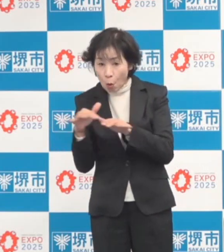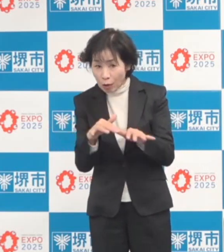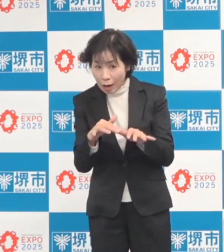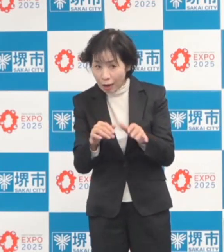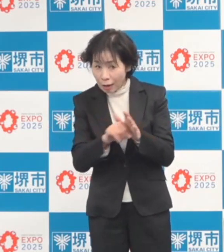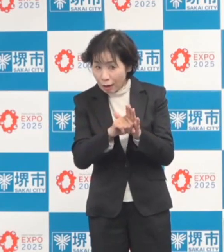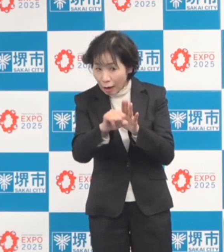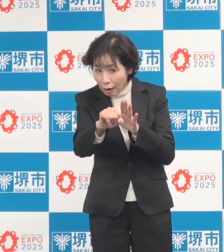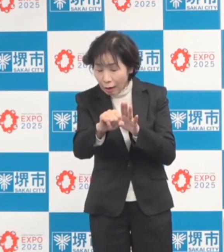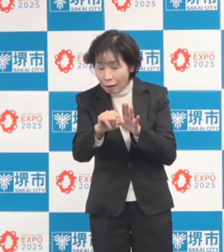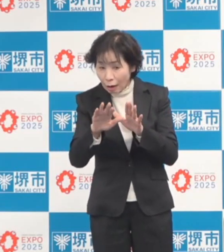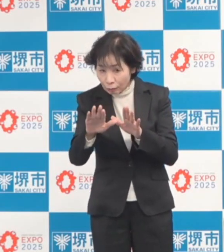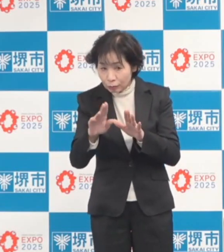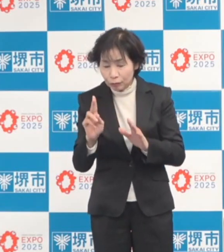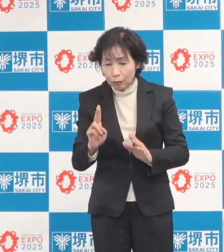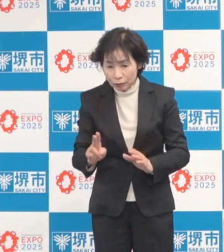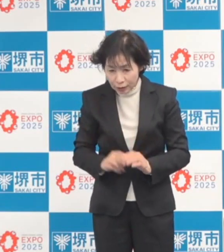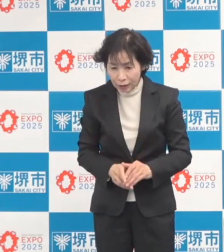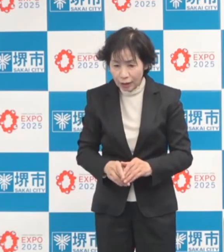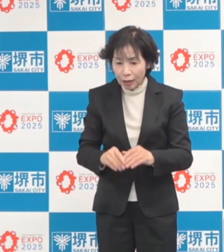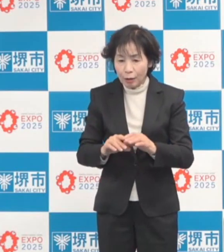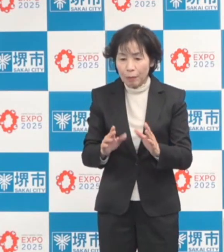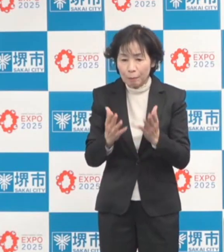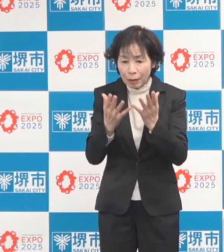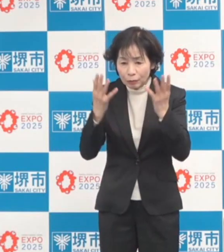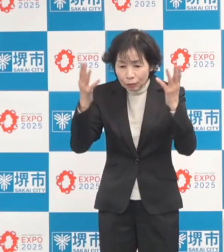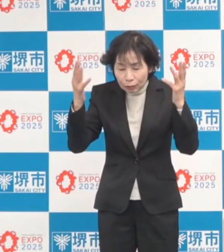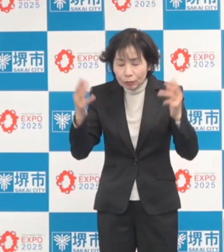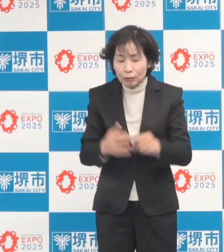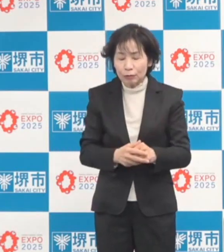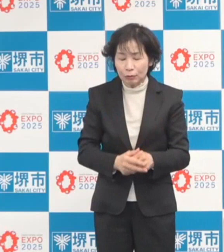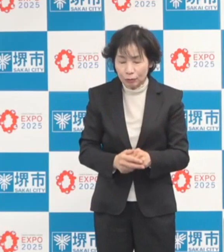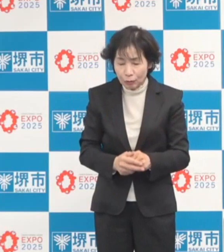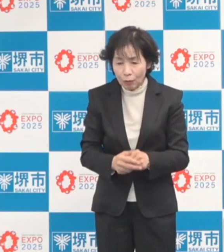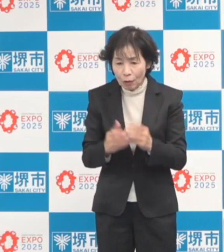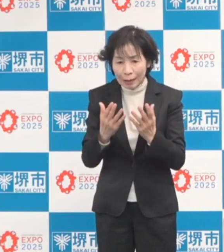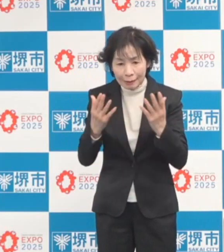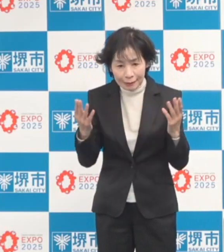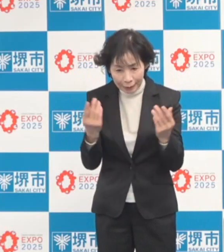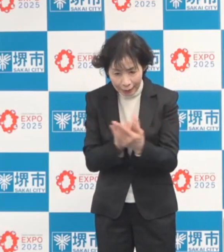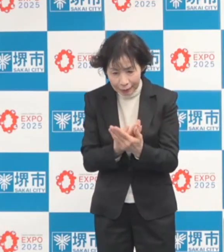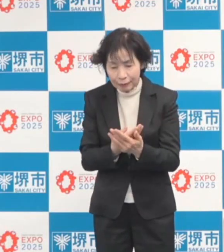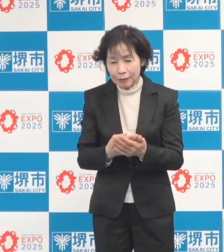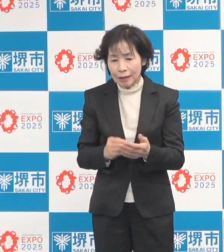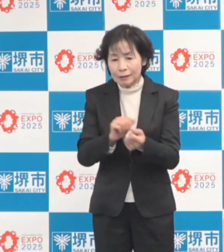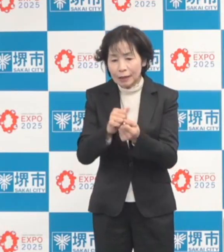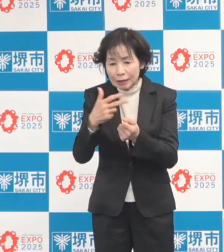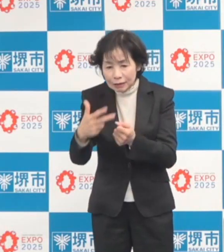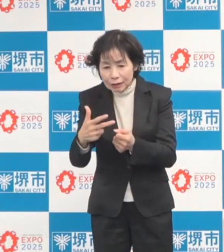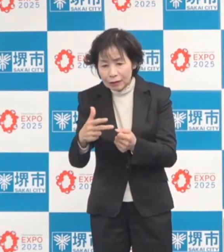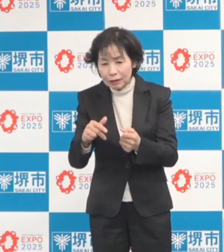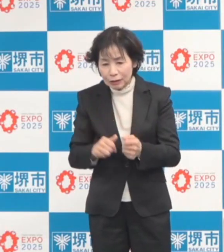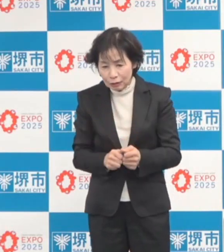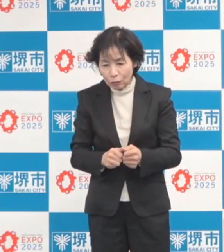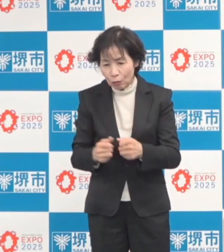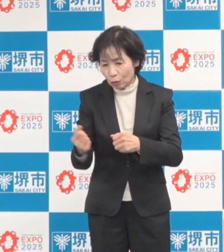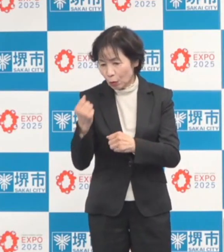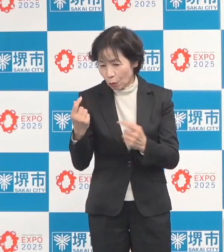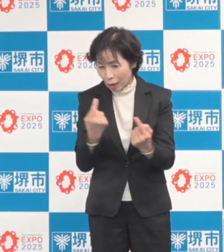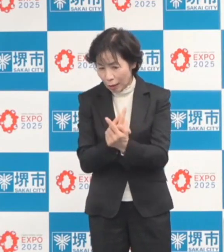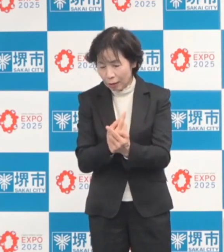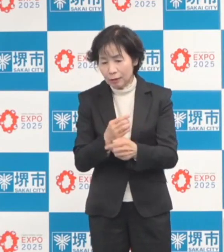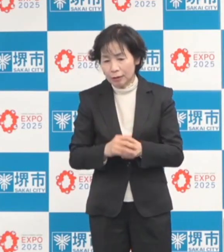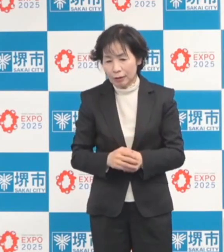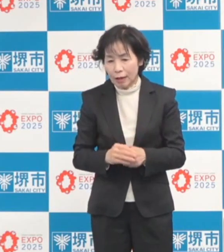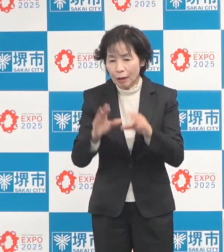化するため、万博の機運醸成や堺市における魅力発信を、堺市の魅力発信を強化をいたします。また、